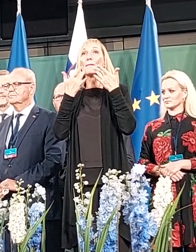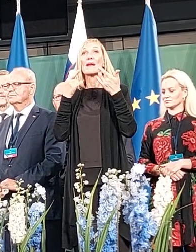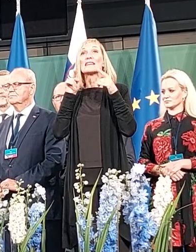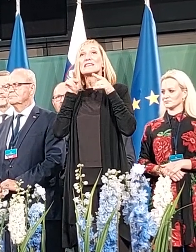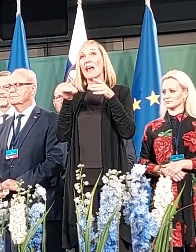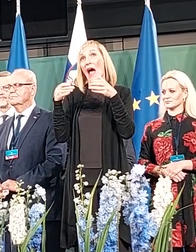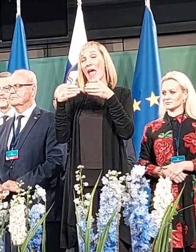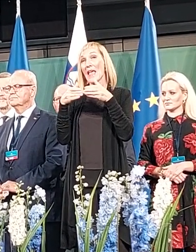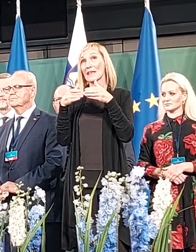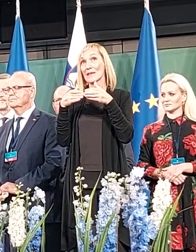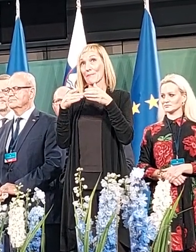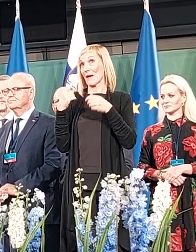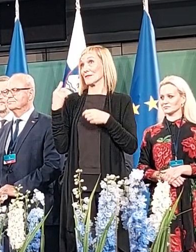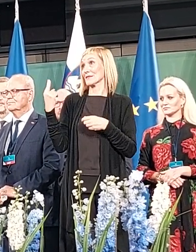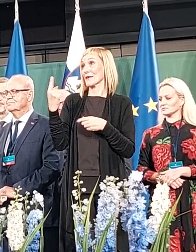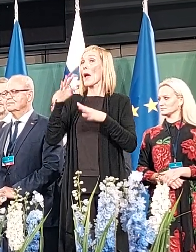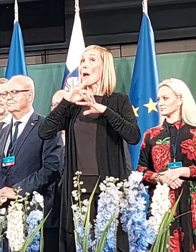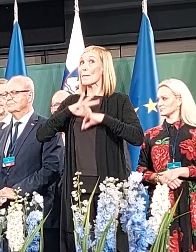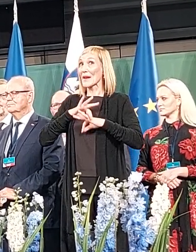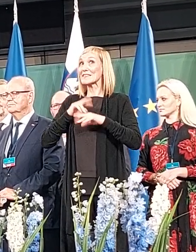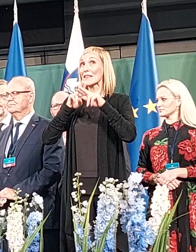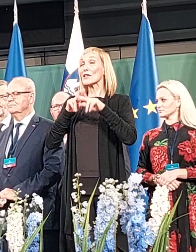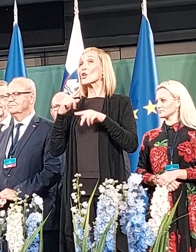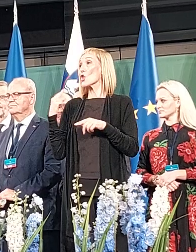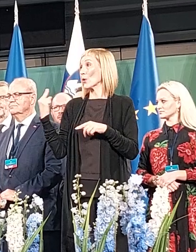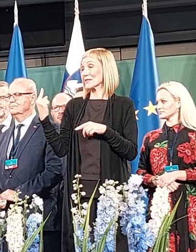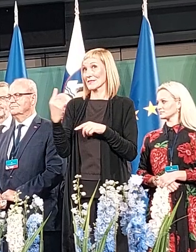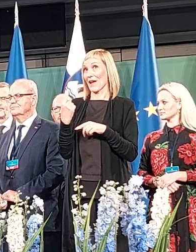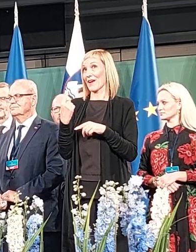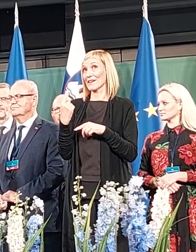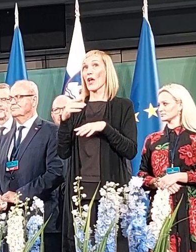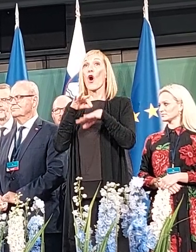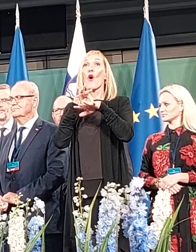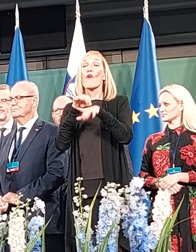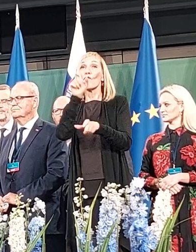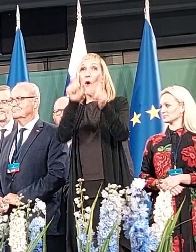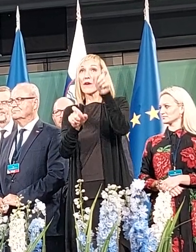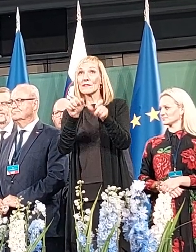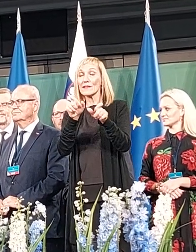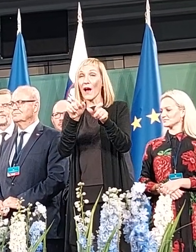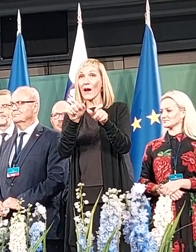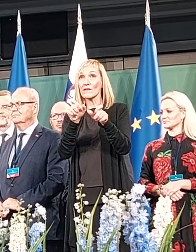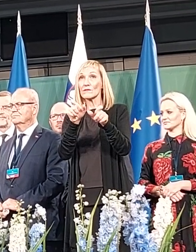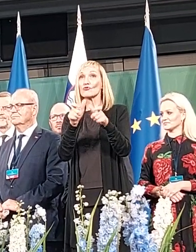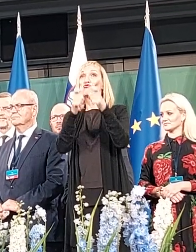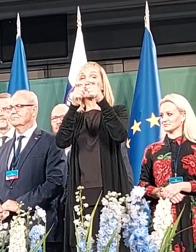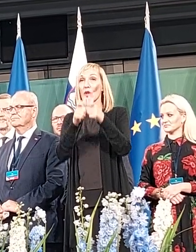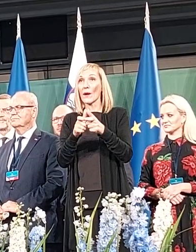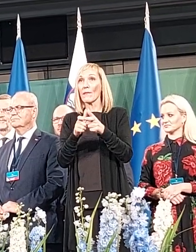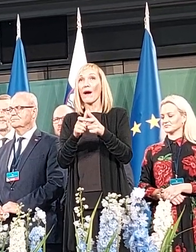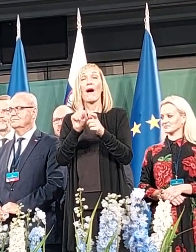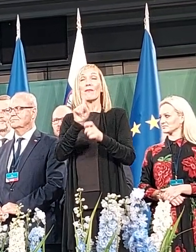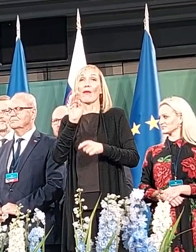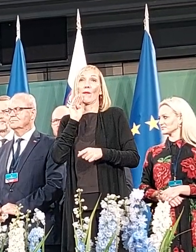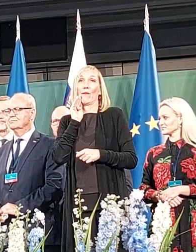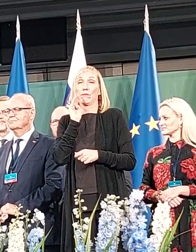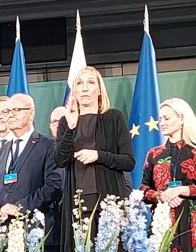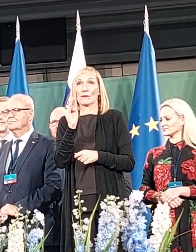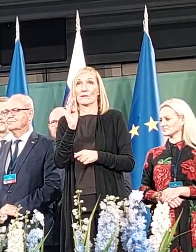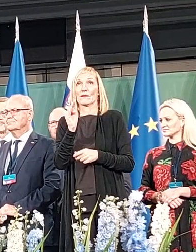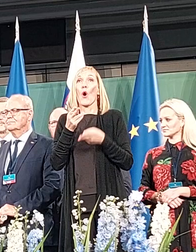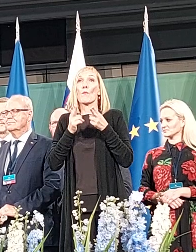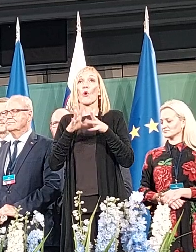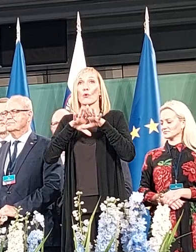te ekipe, predsednik in vsi ostali, vodja volilnega štaba, vrtelc, ne bi